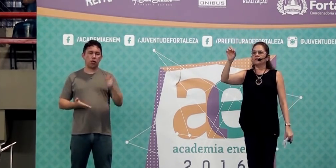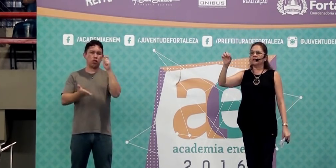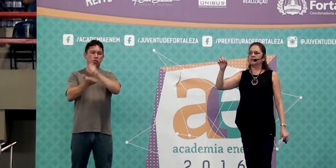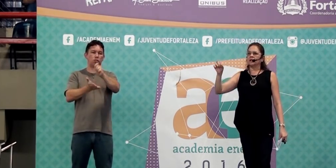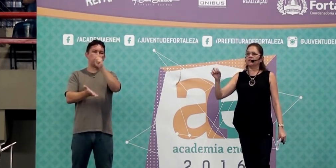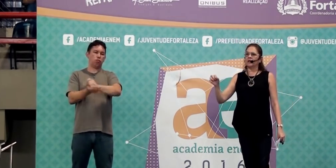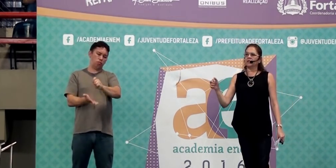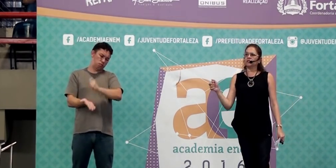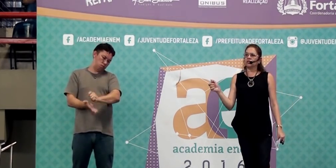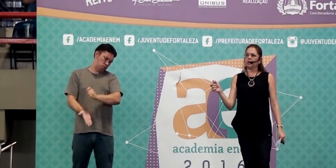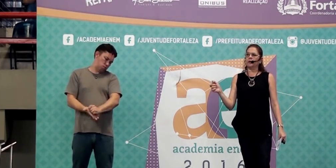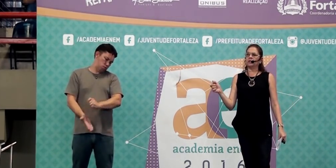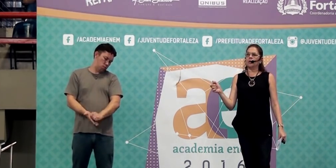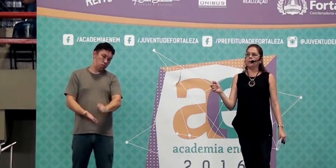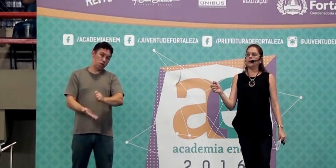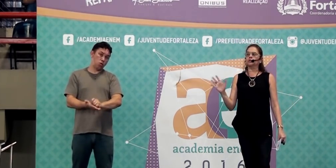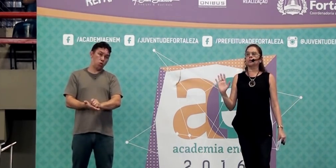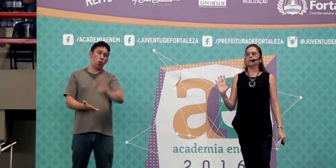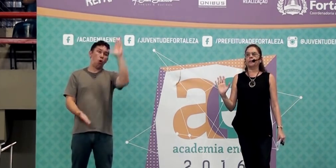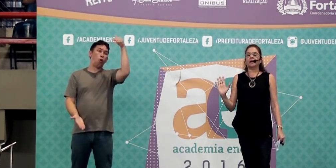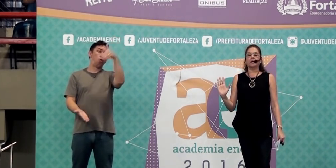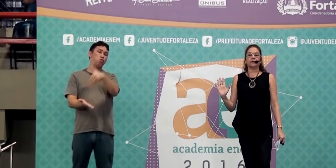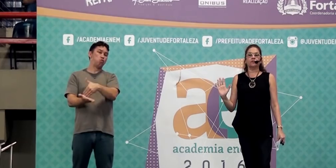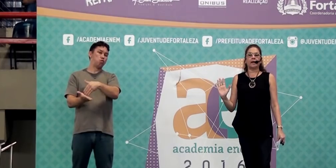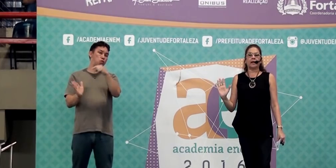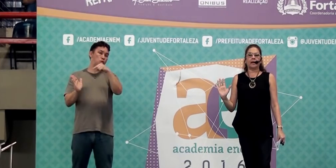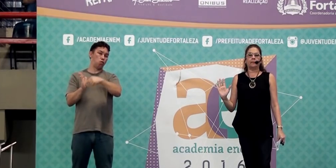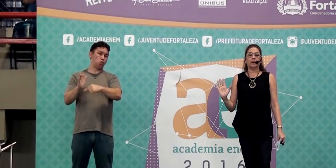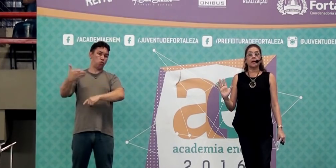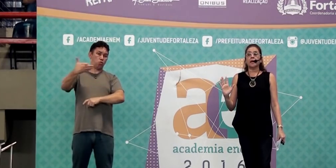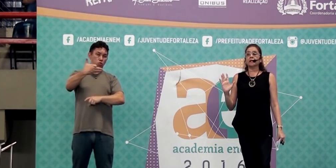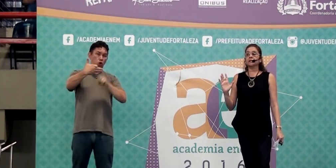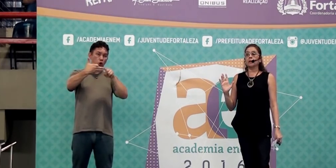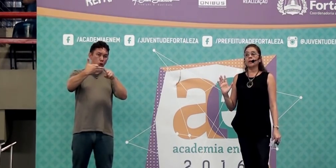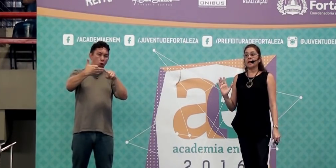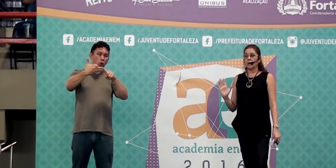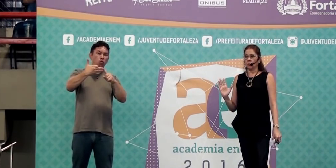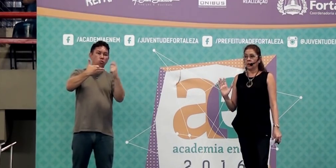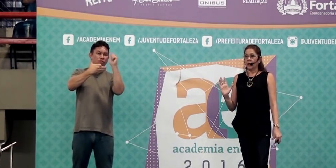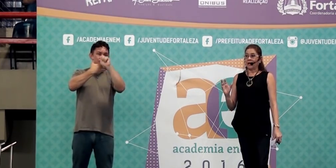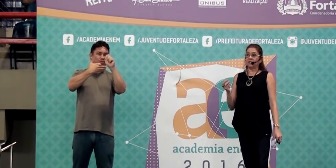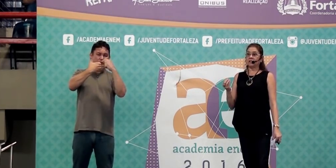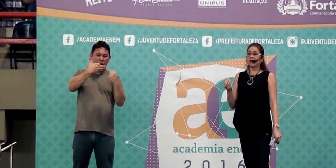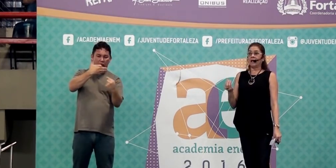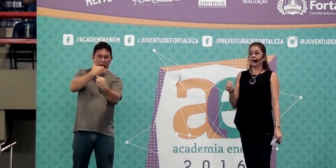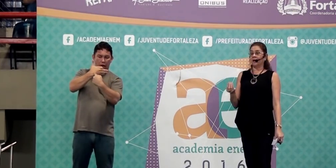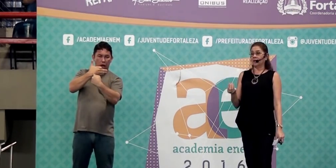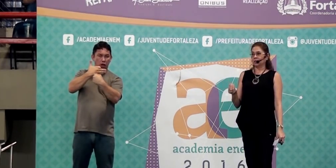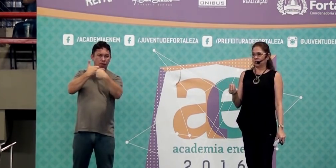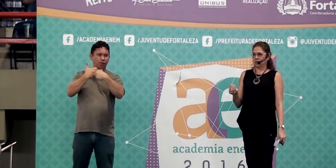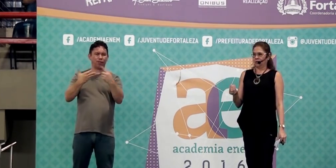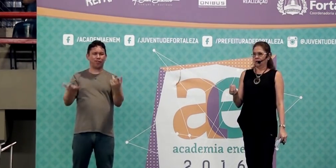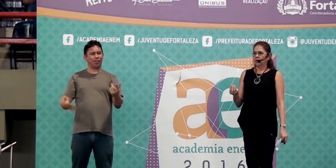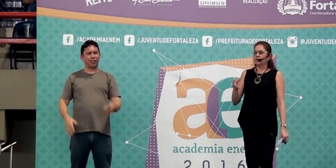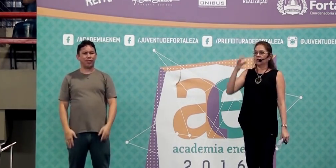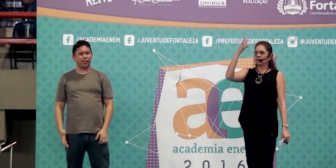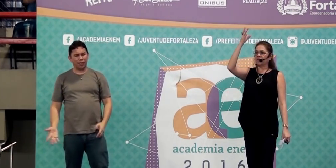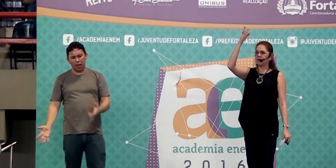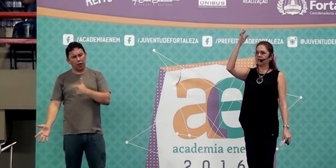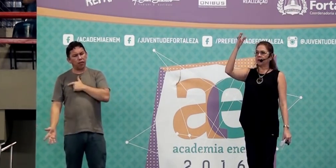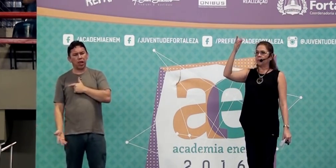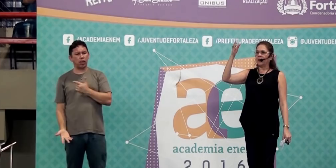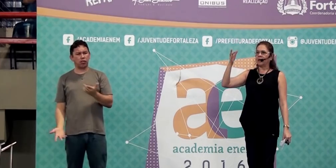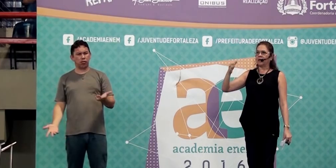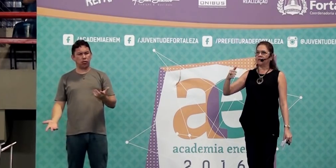escrever e só botar o ponto quando o parágrafo acaba. Esse é um erro, é deselegante.